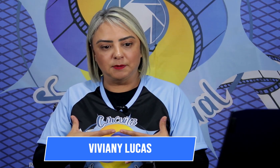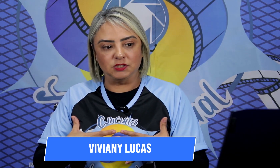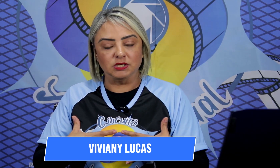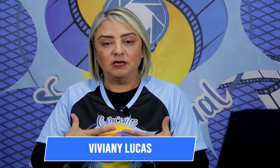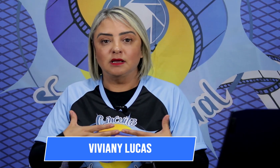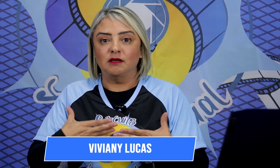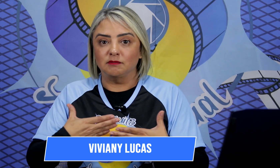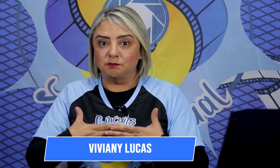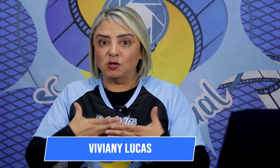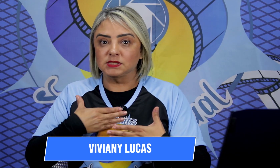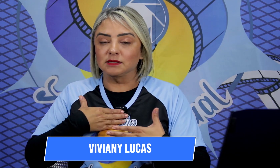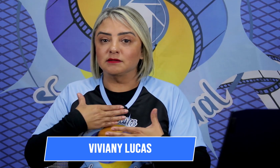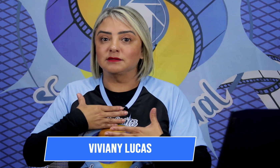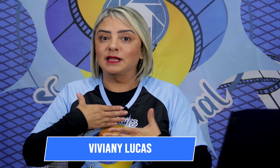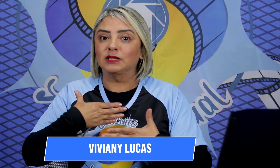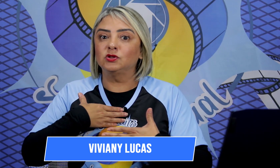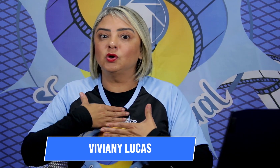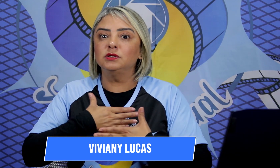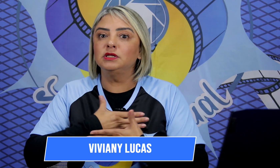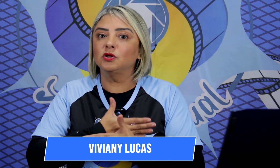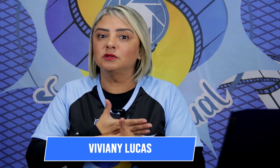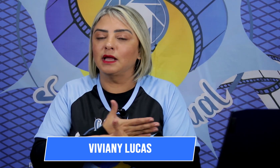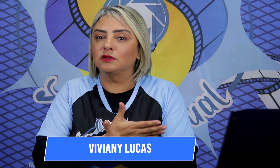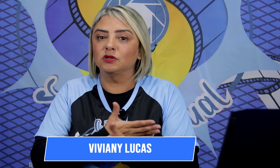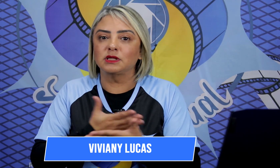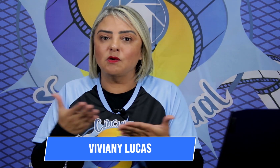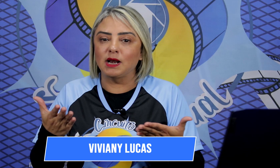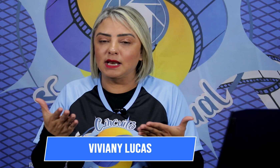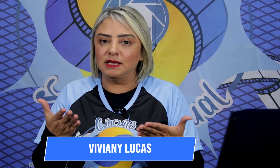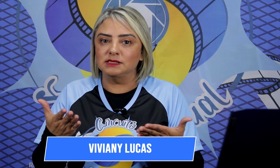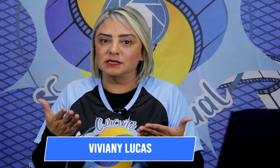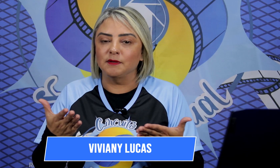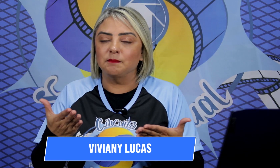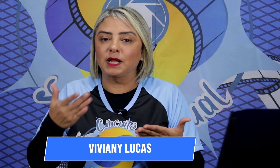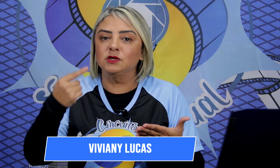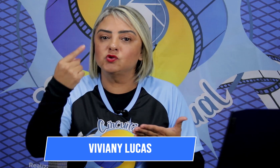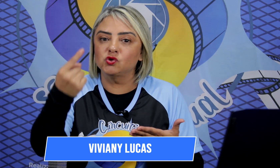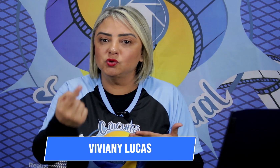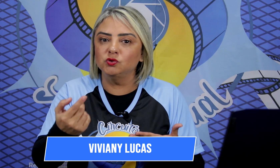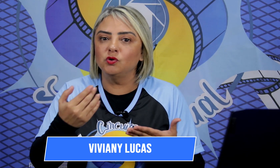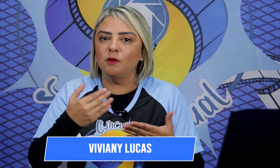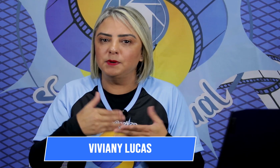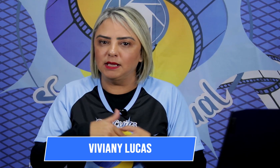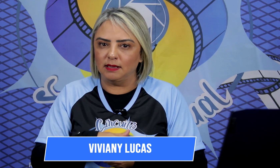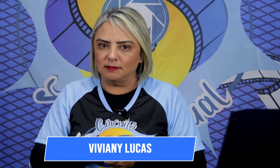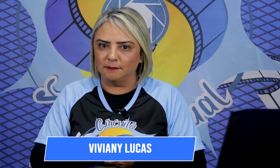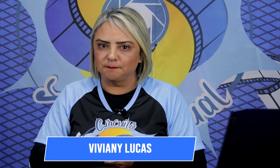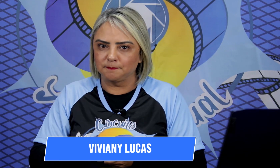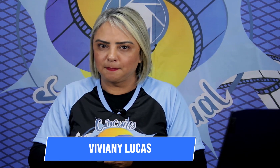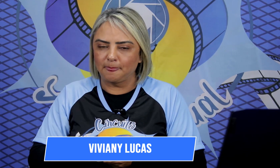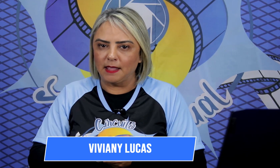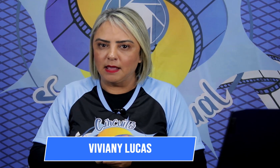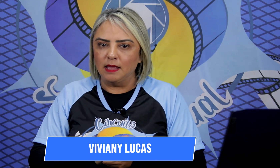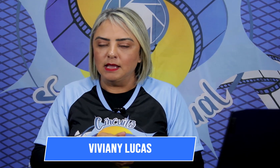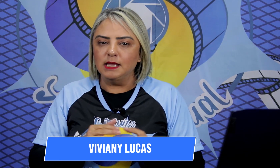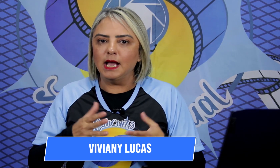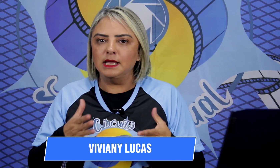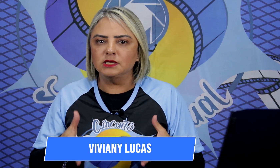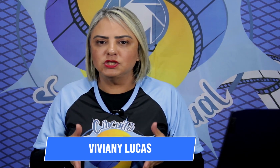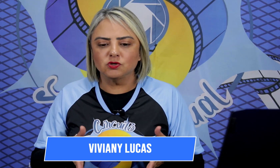intérprete possa dar total clareza para que o surdo compreenda. E aí a gente